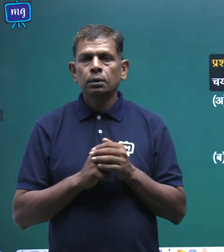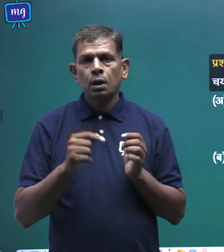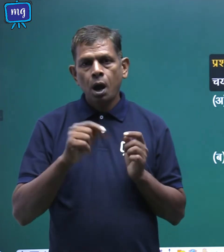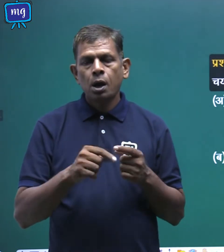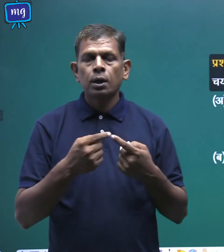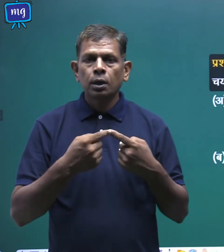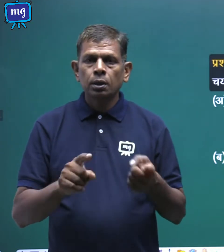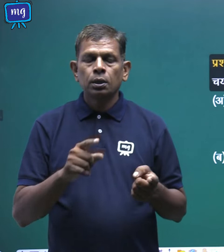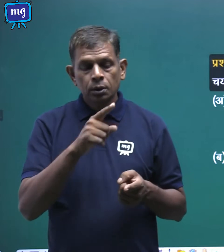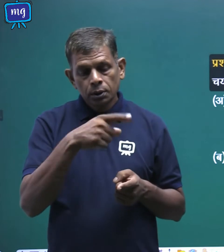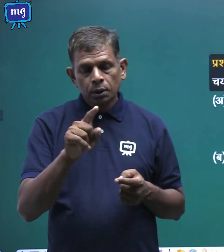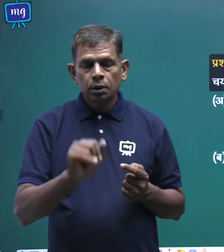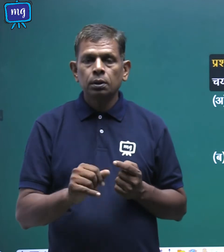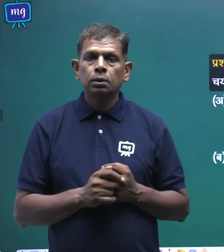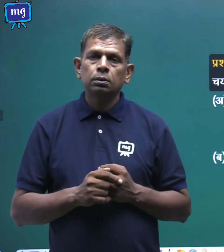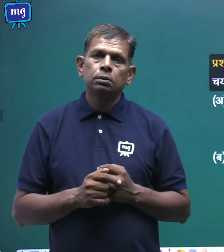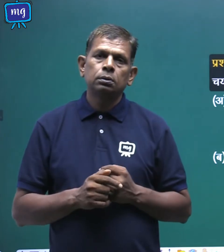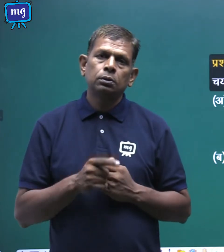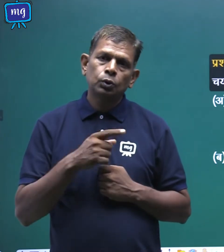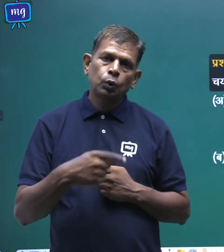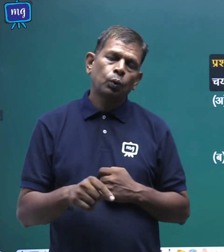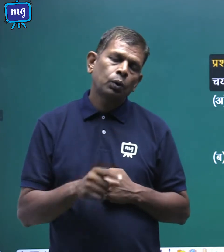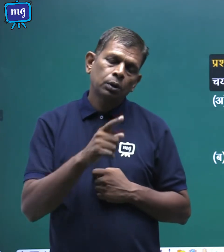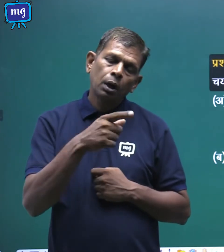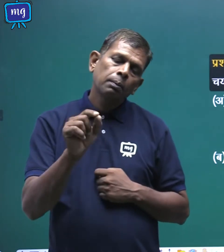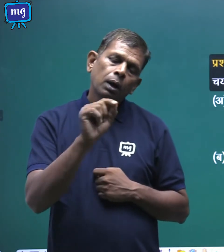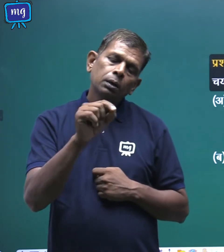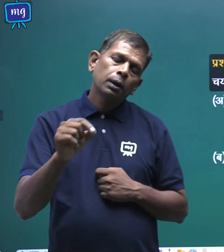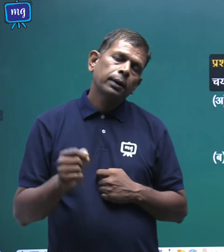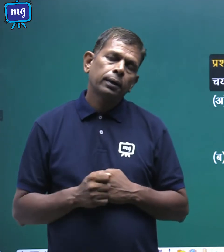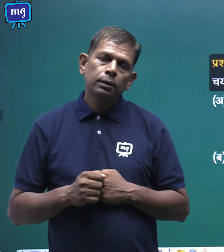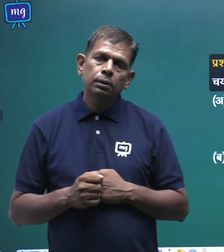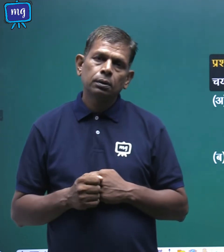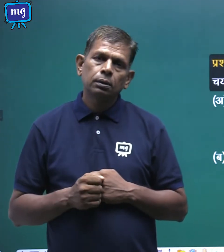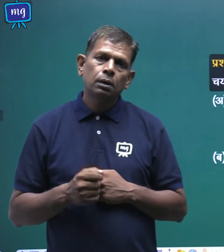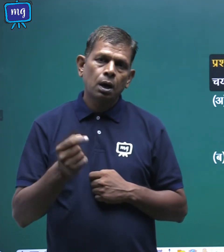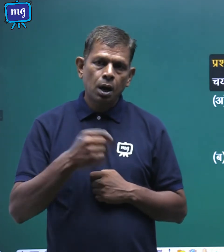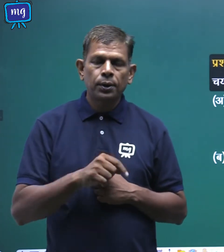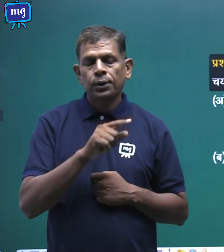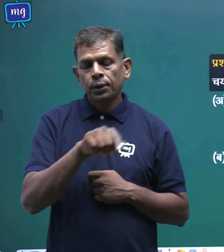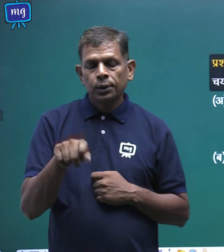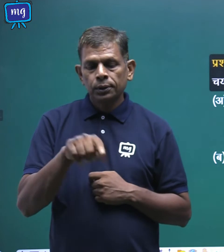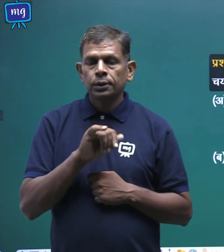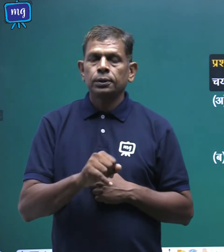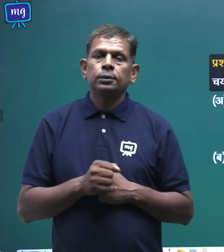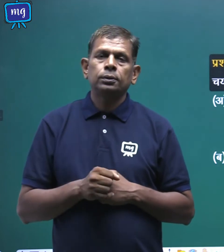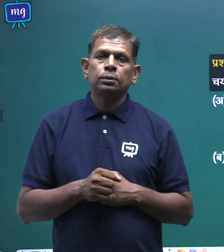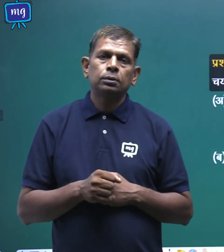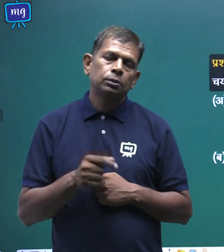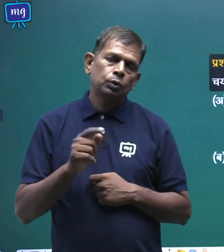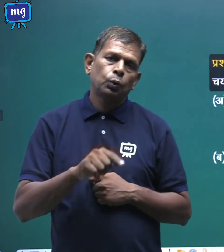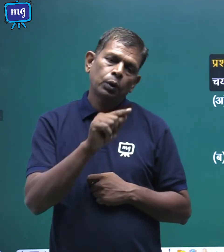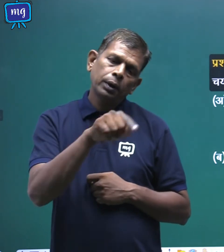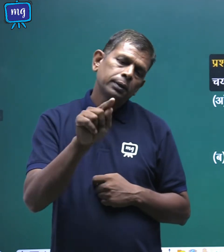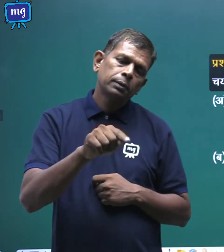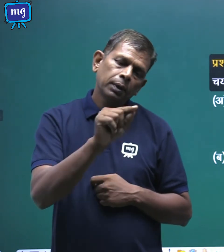अगर ये कथन सही हैं तो सत्य पर निशान लगाएंगे और अगर गलत है तो